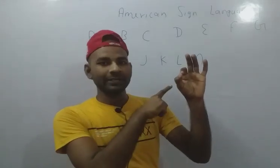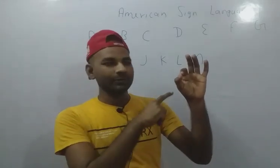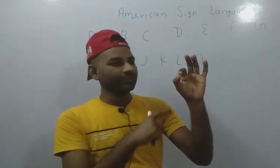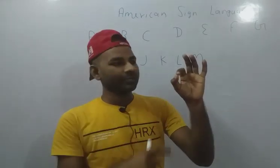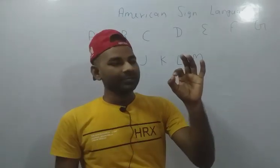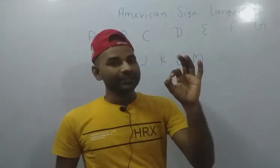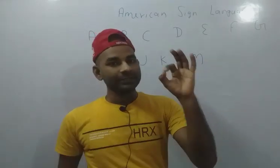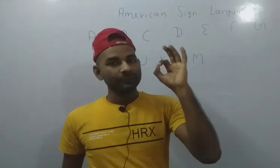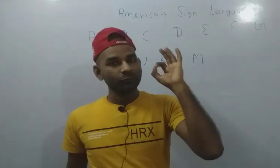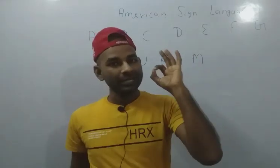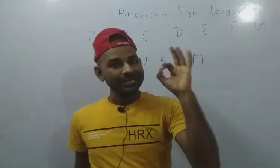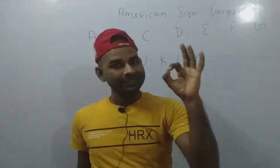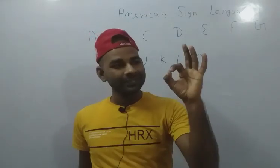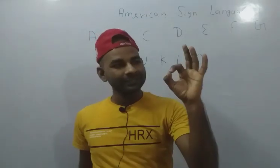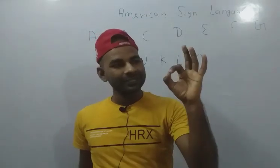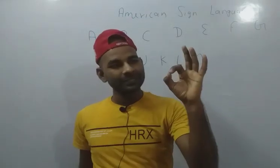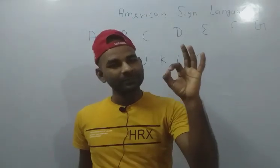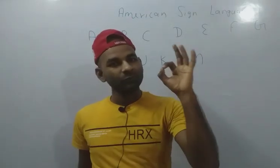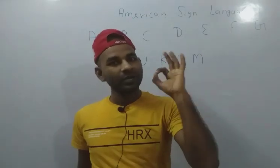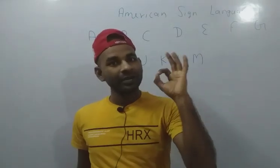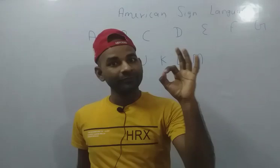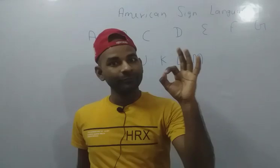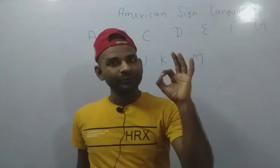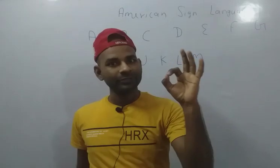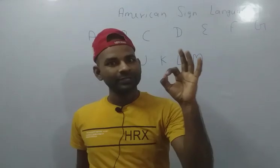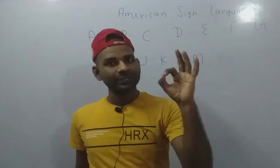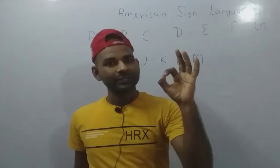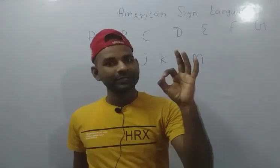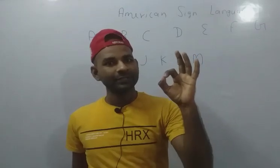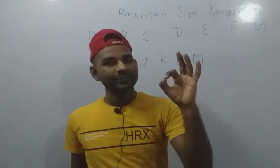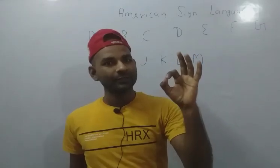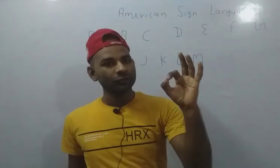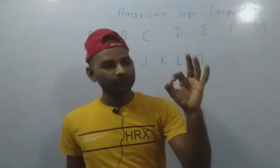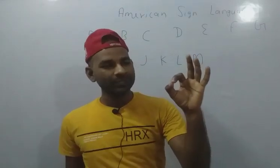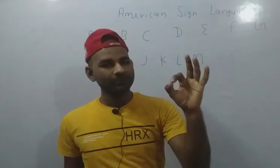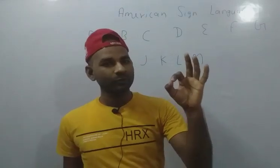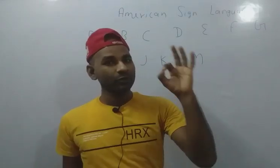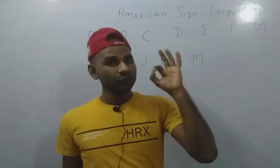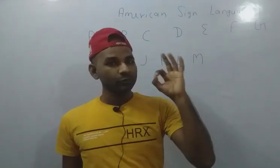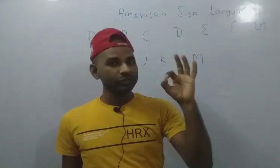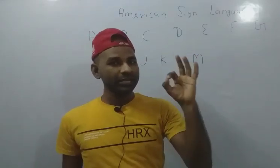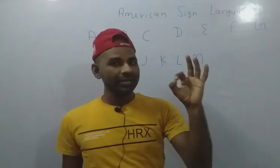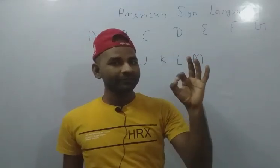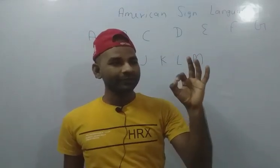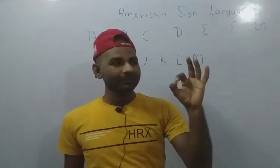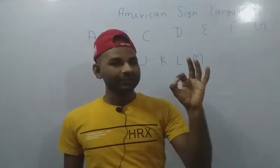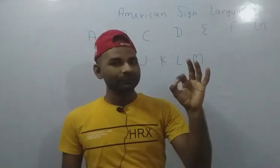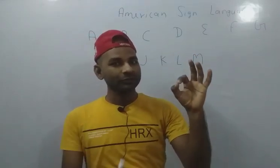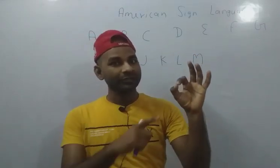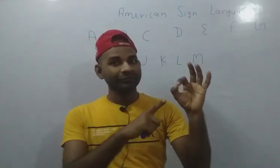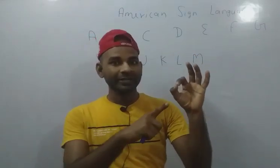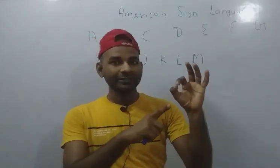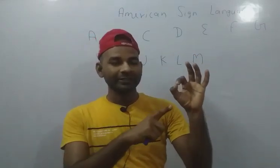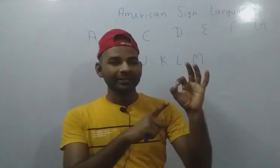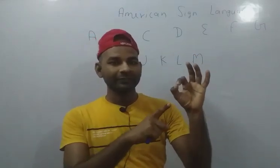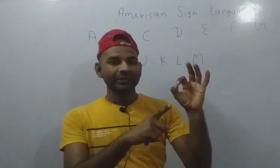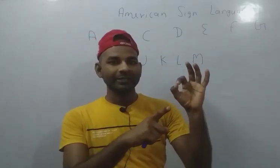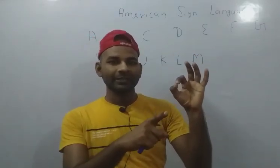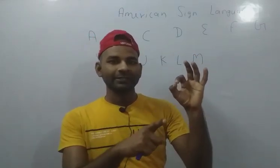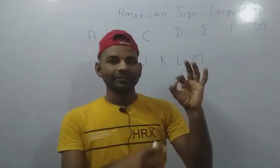लैंग्वेज। जब कोई ऐसे करता है इसका मतलब वो F बोलना चाहता है। और पता है आपको उसी F का मतलब होता है फाइन, FINE।